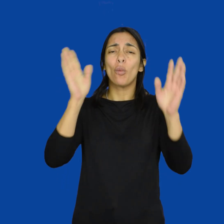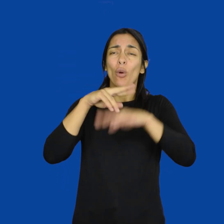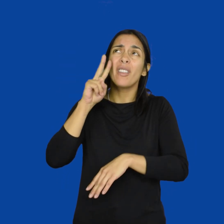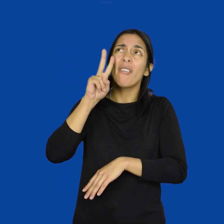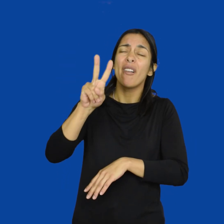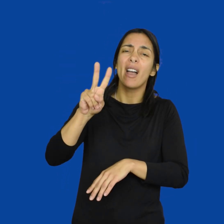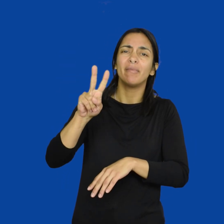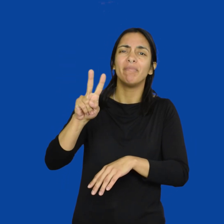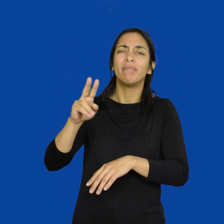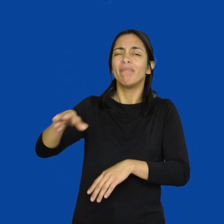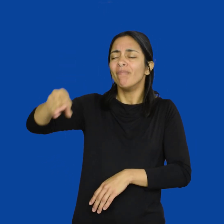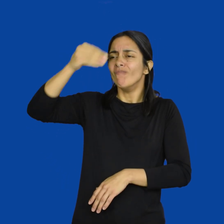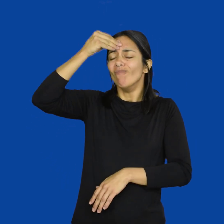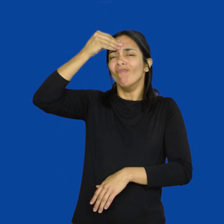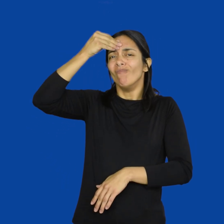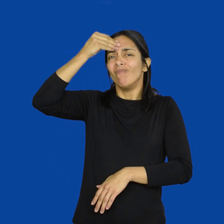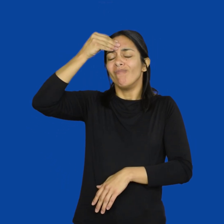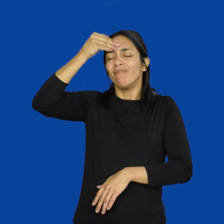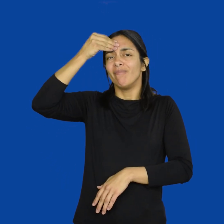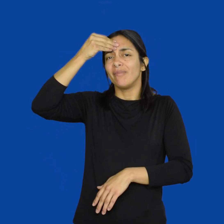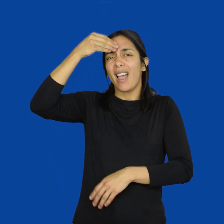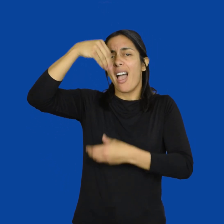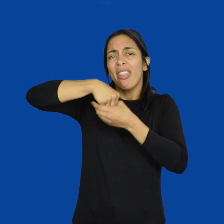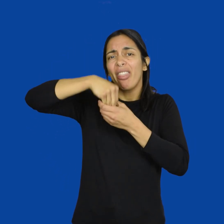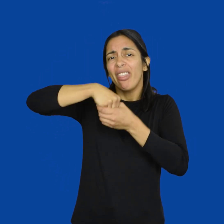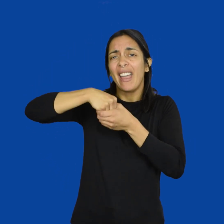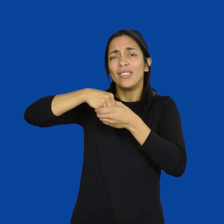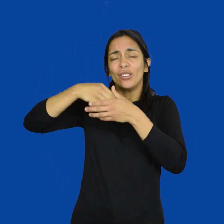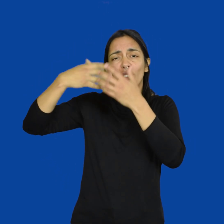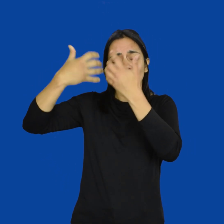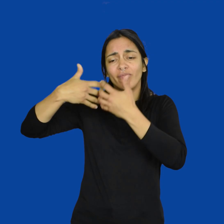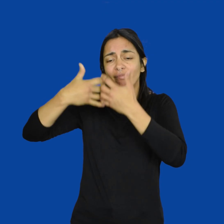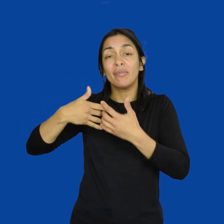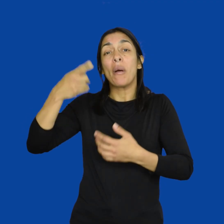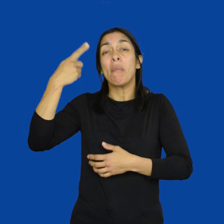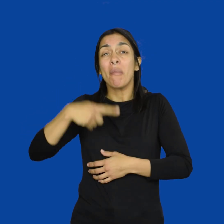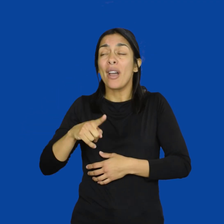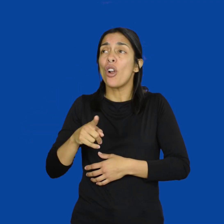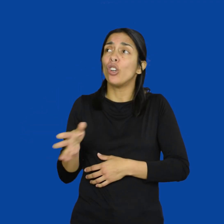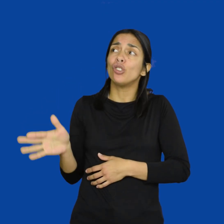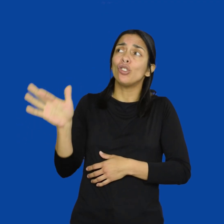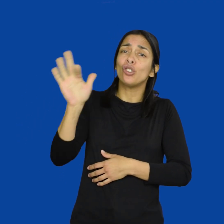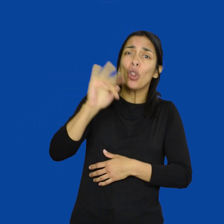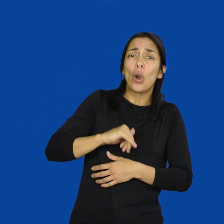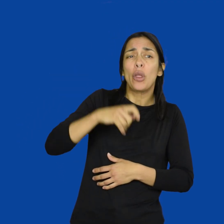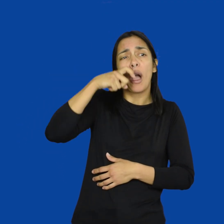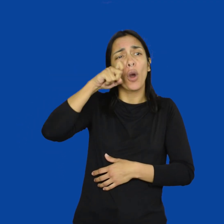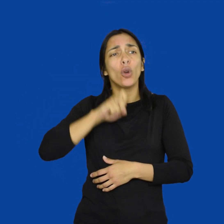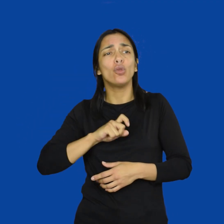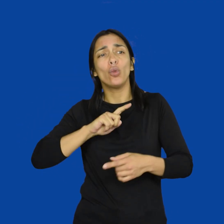al zapato. Esto tiene efectos importantes en nuestro comportamiento cotidiano, en el cómo nos